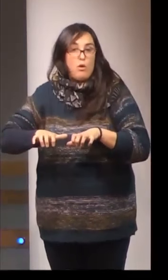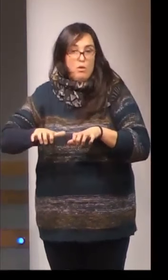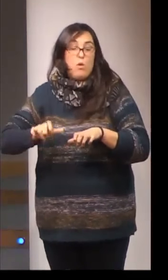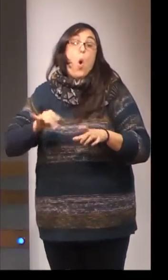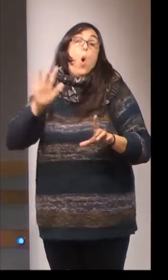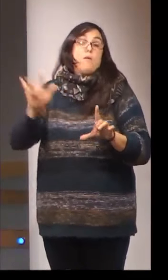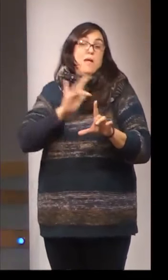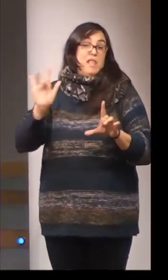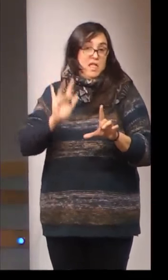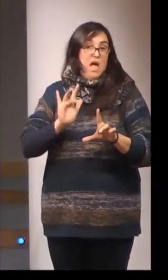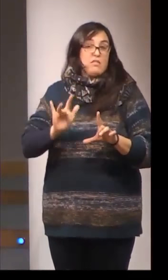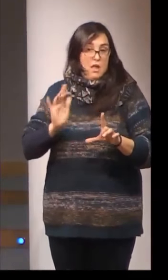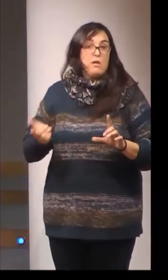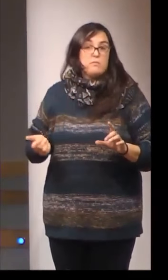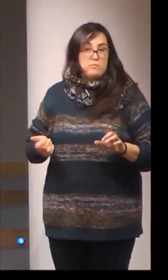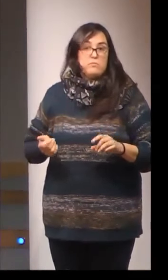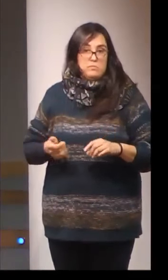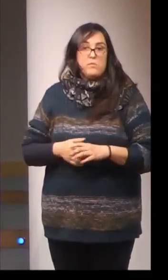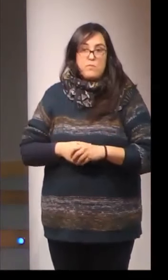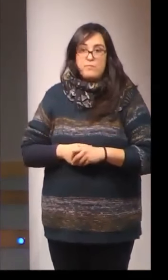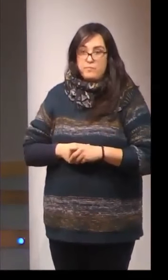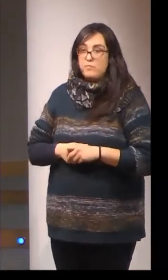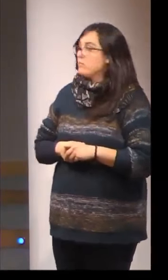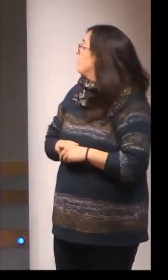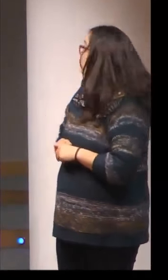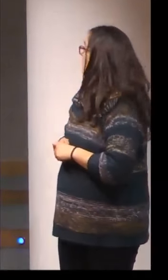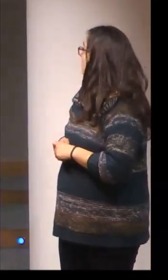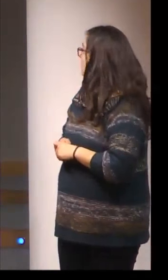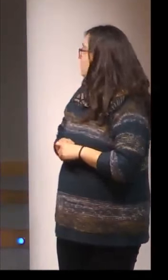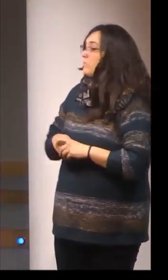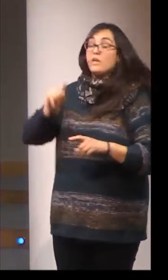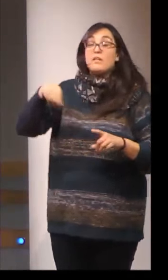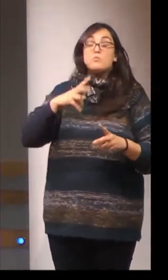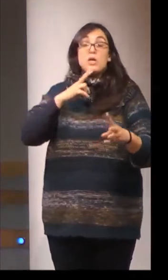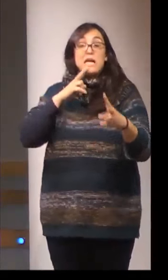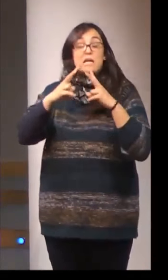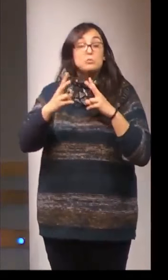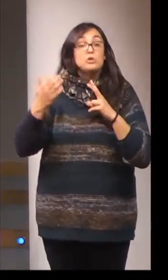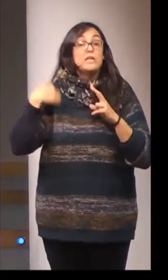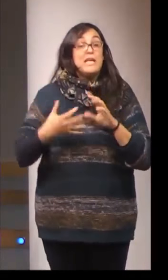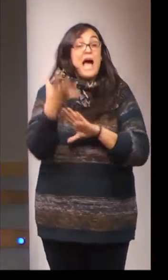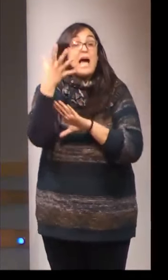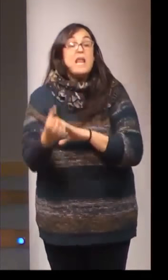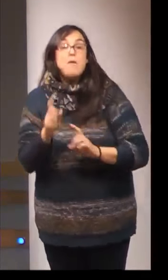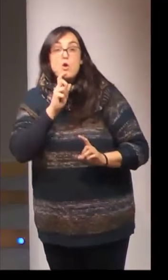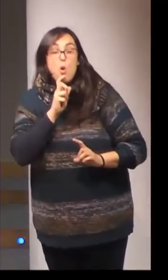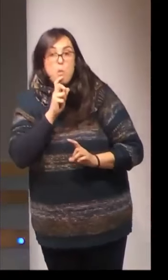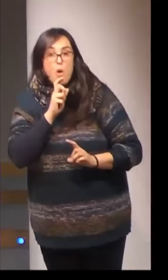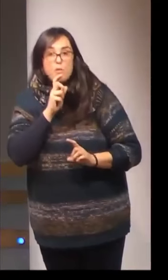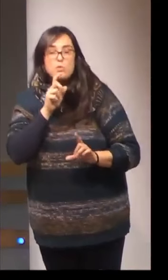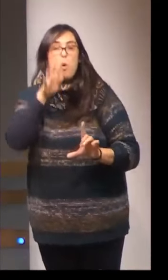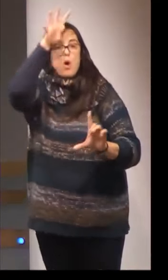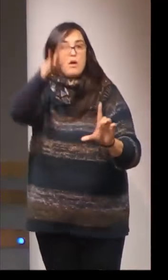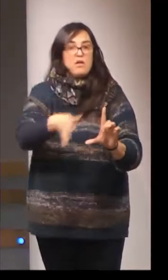ordenador o de una pantalla táctil puede llevarse a cabo. Y las respuestas, una vez